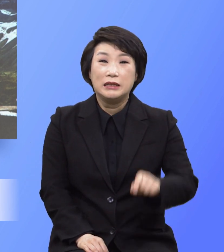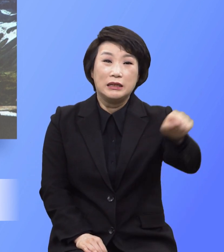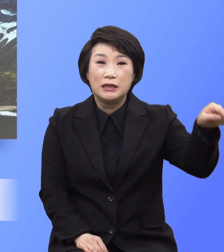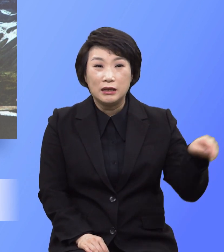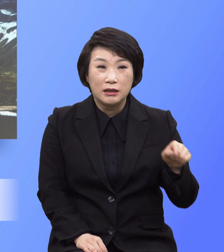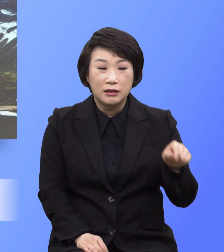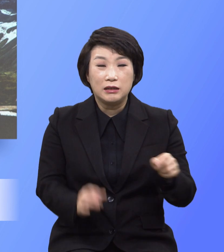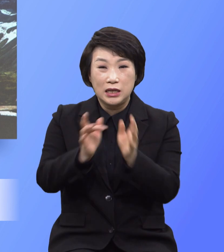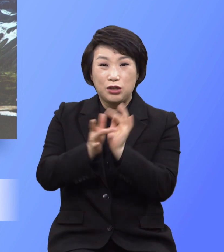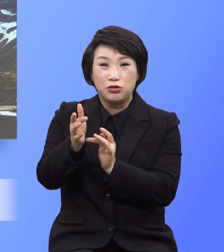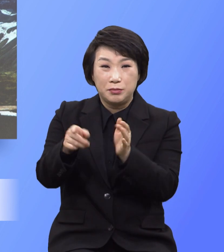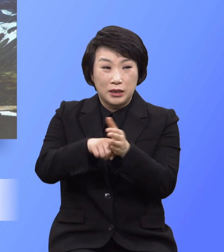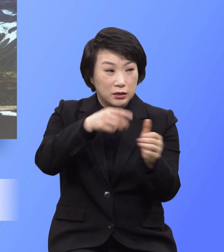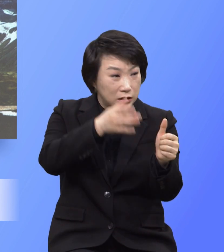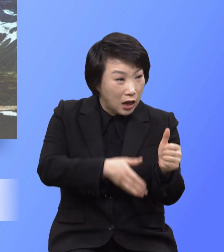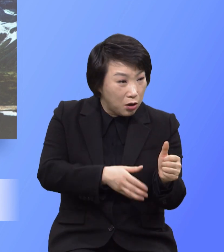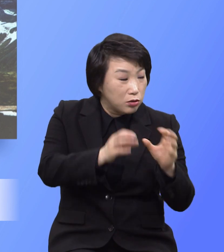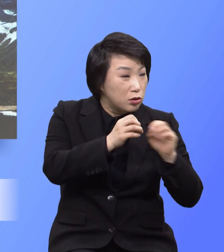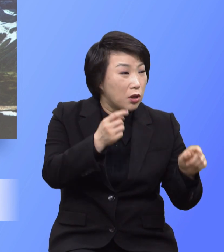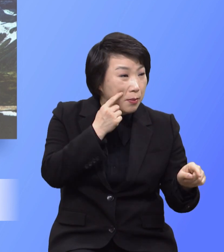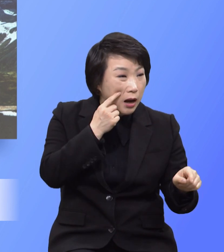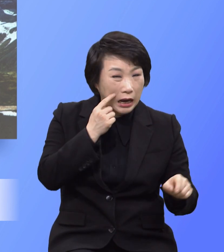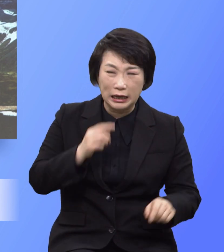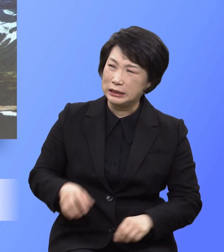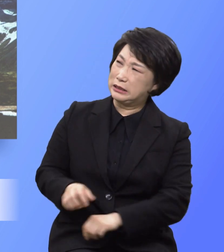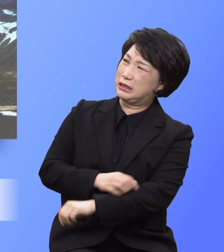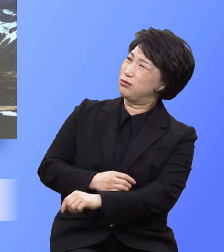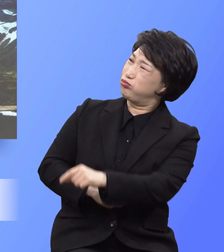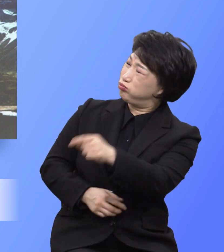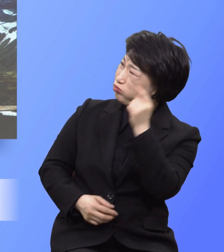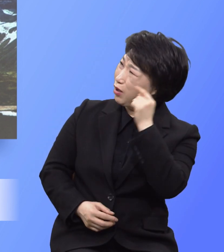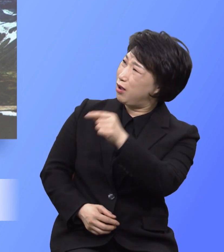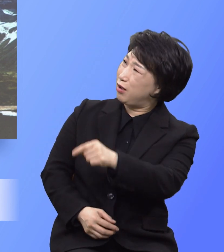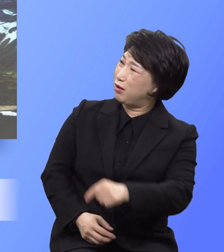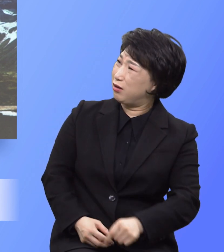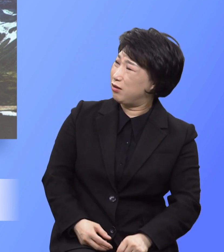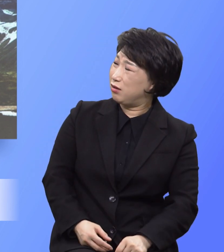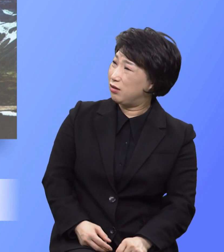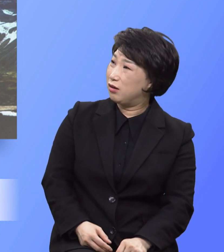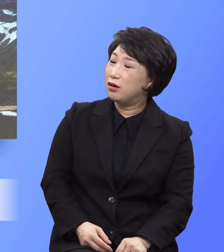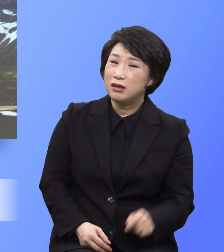그들에게 예수 믿으라면 왜 귀찮게 하는